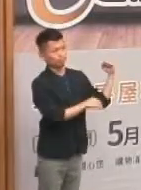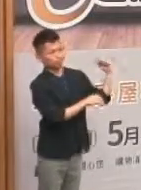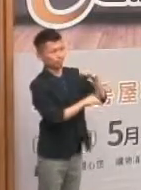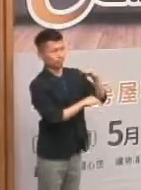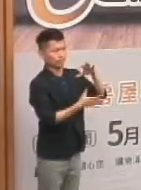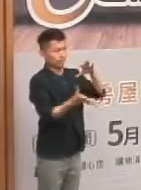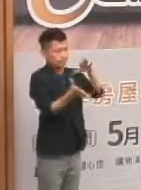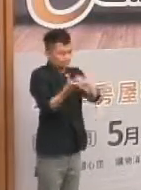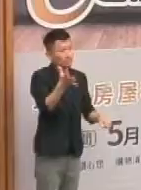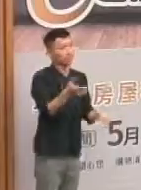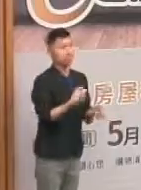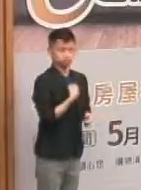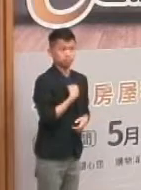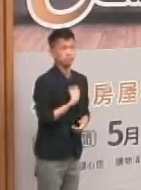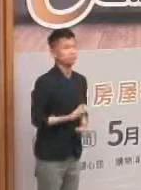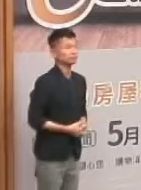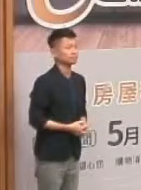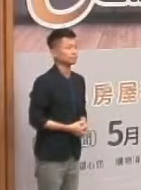提醒大家。